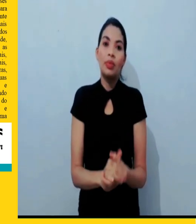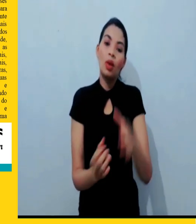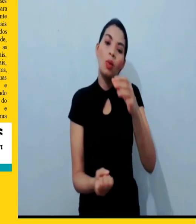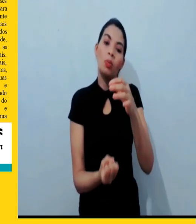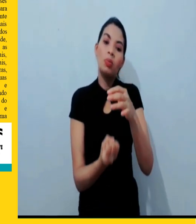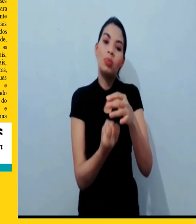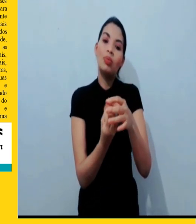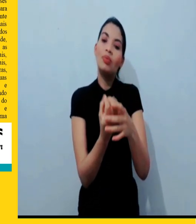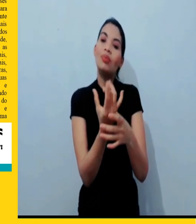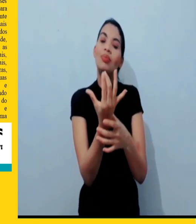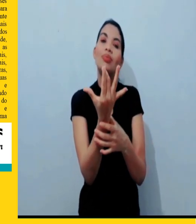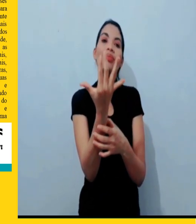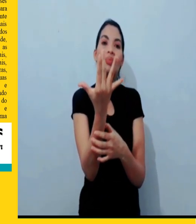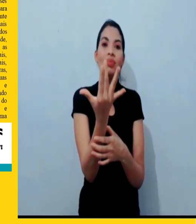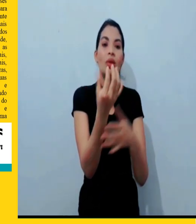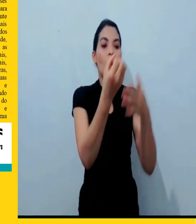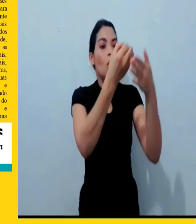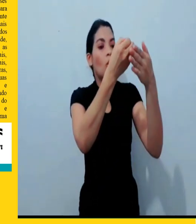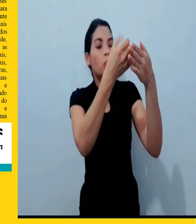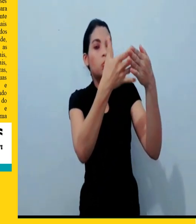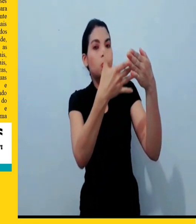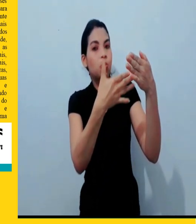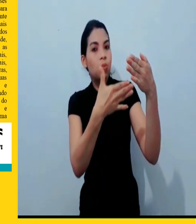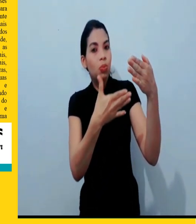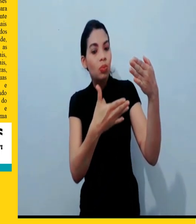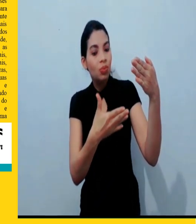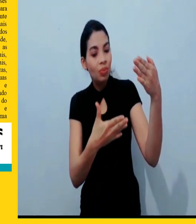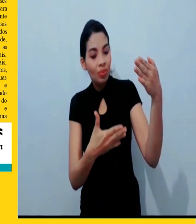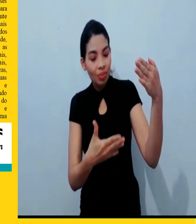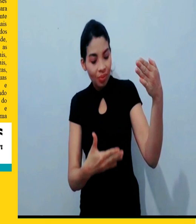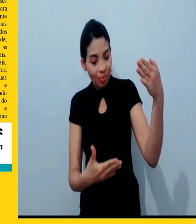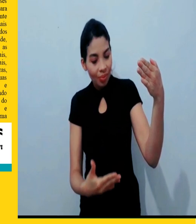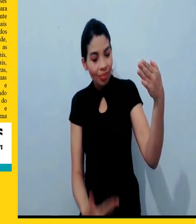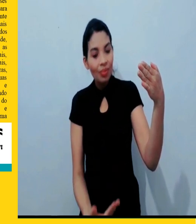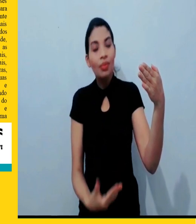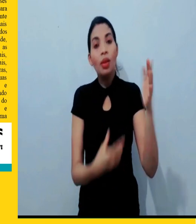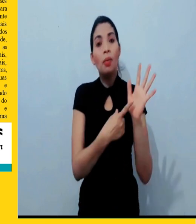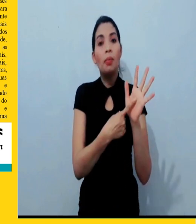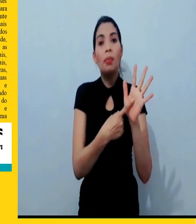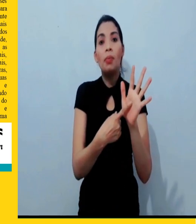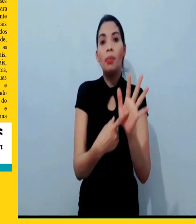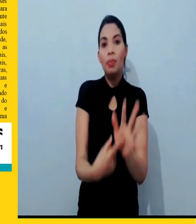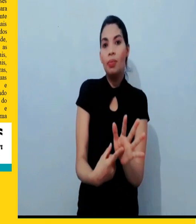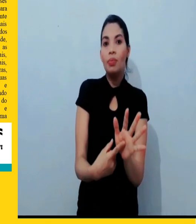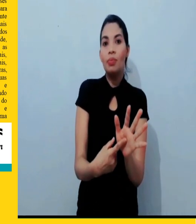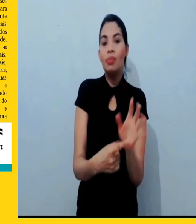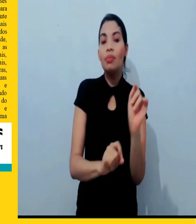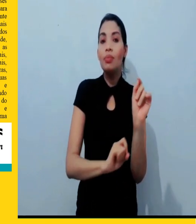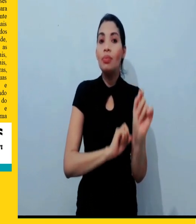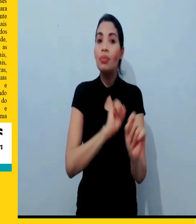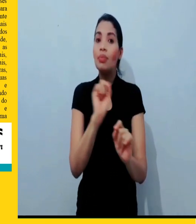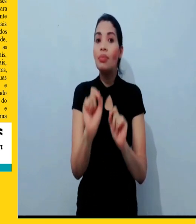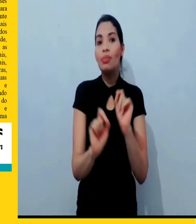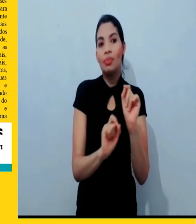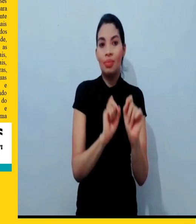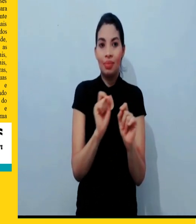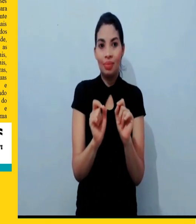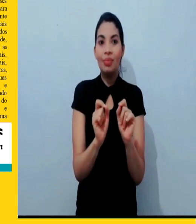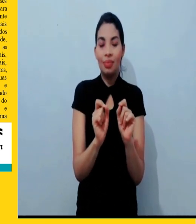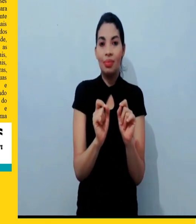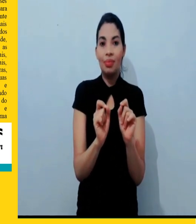seção, Meiriel, 2005, página 44, Apud, Miranda,